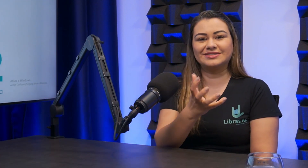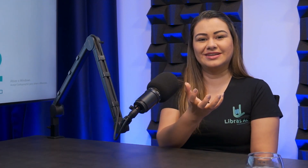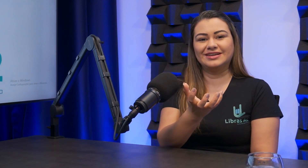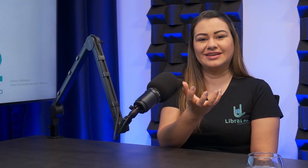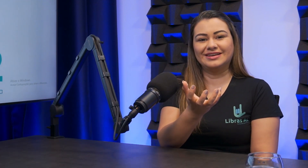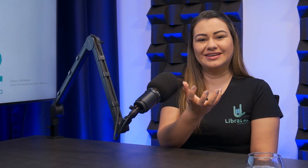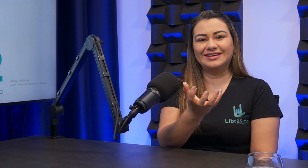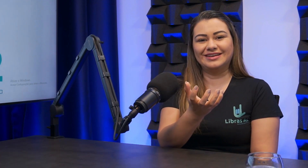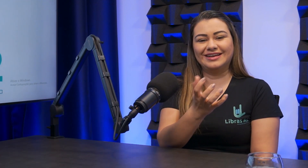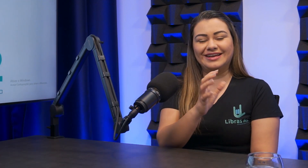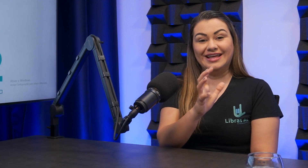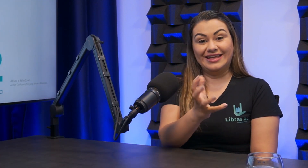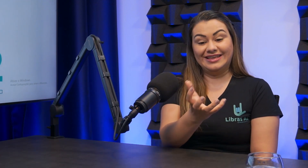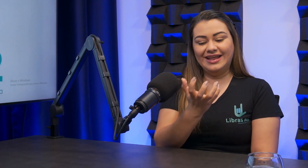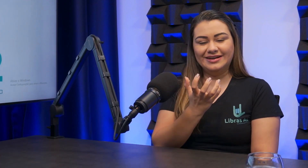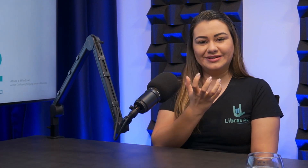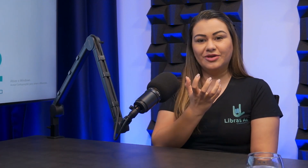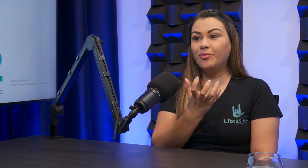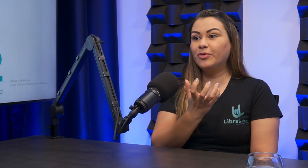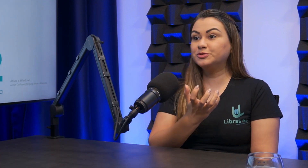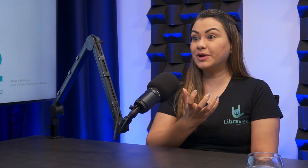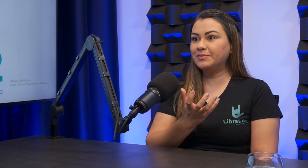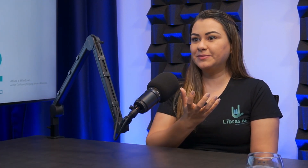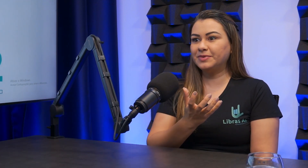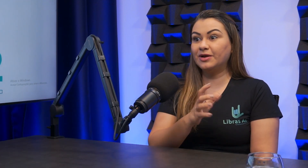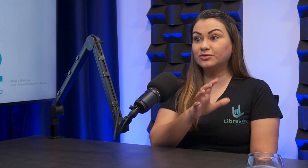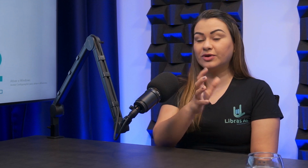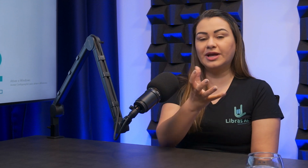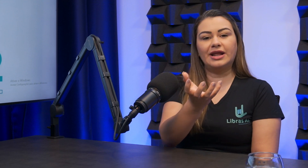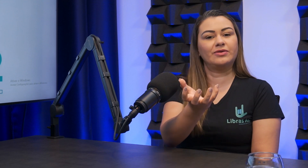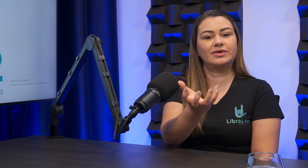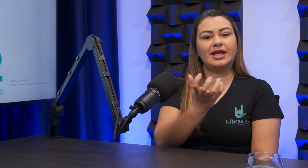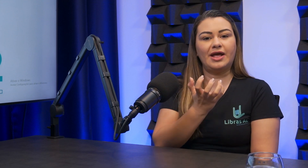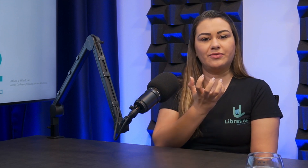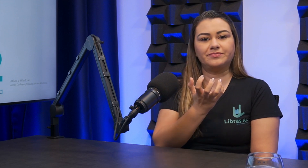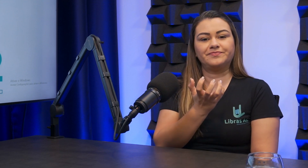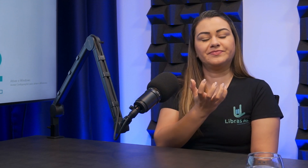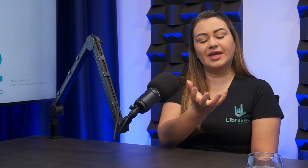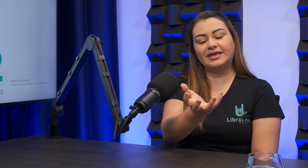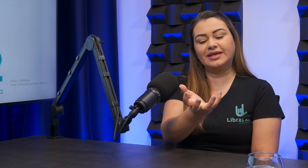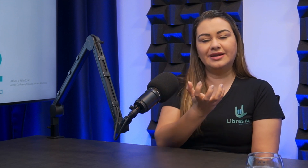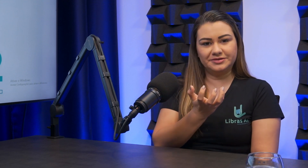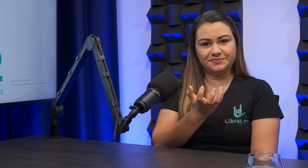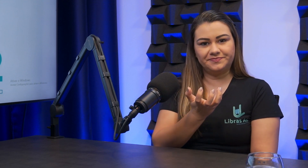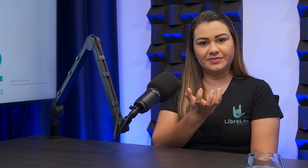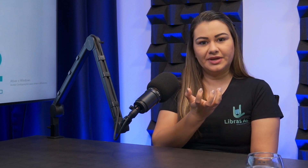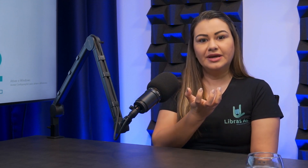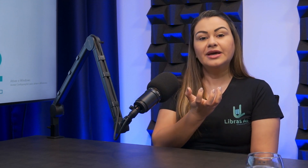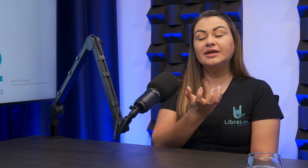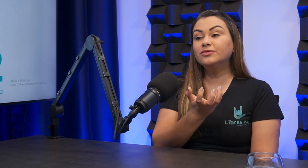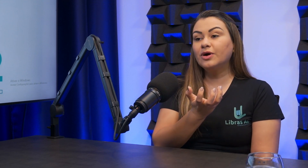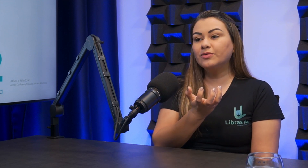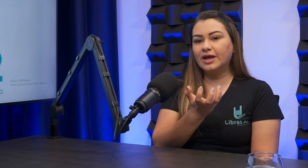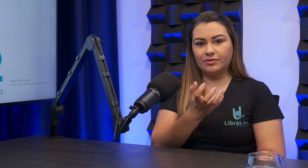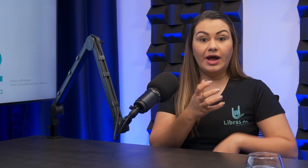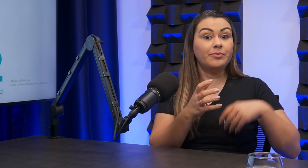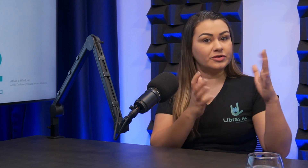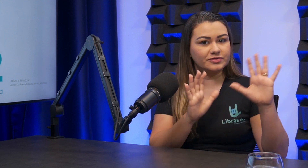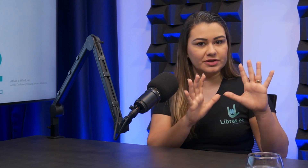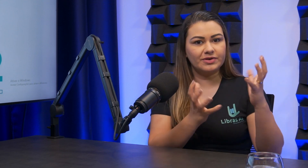ficou lindo, vai. Querer. Então, eu puxo para mim, porque eu tô querendo. Quero. Querer. E o não quero? Eu posso fazer com as duas